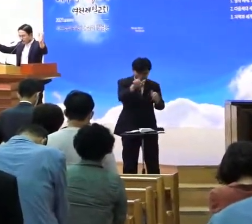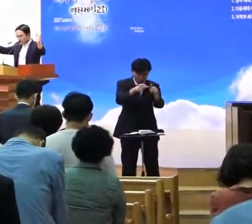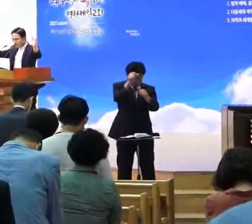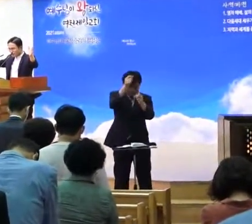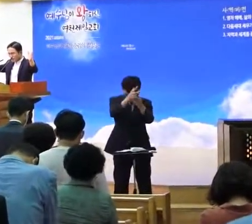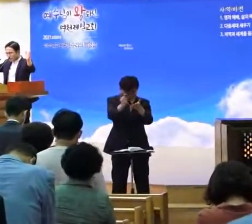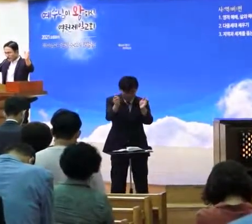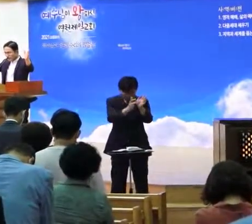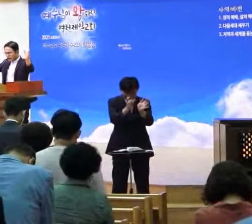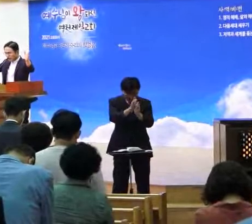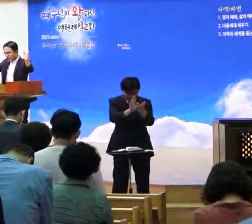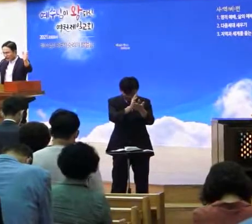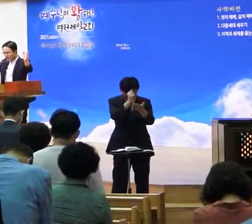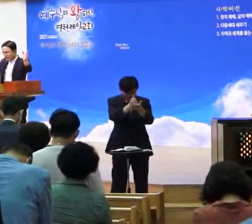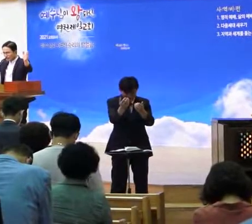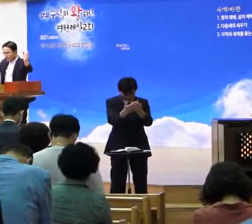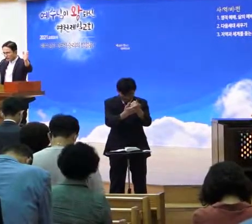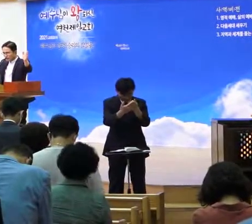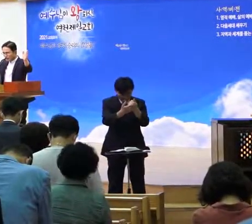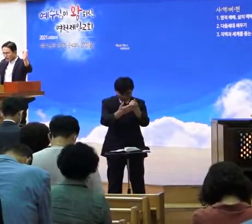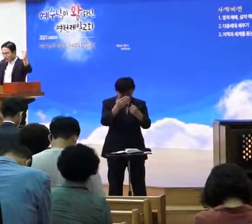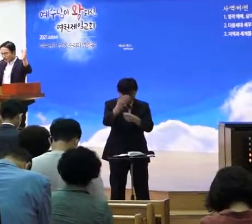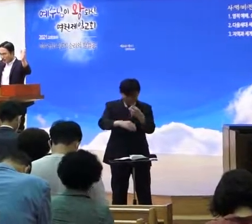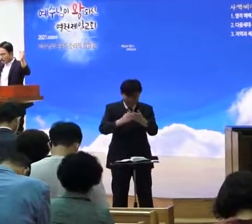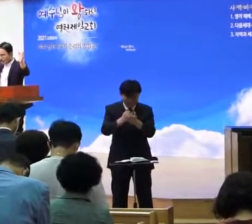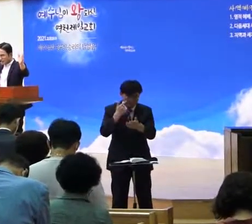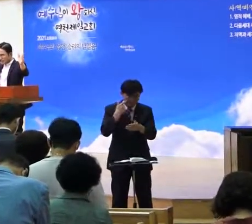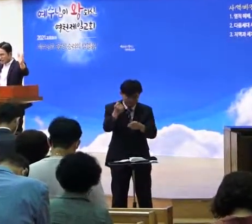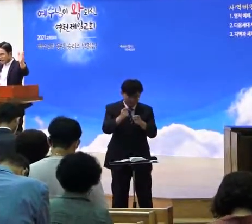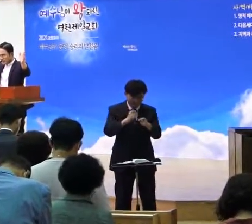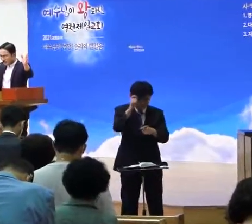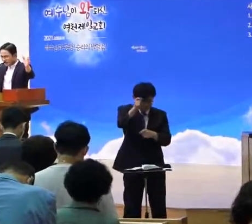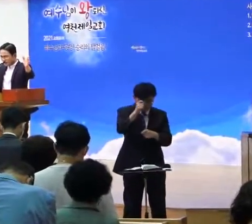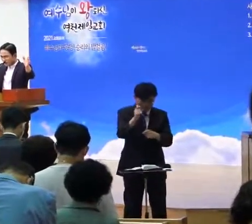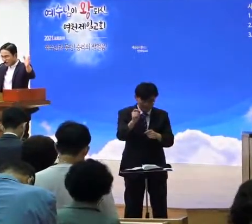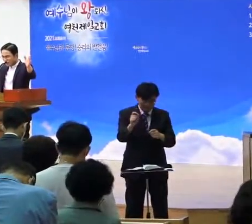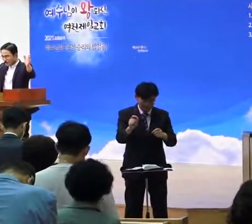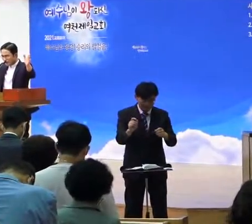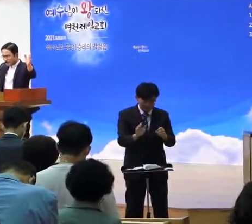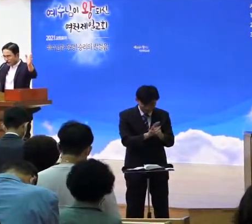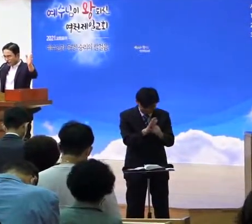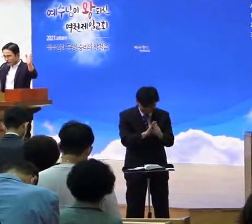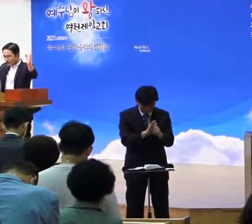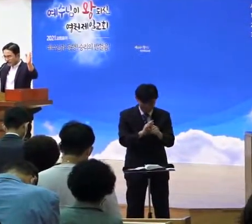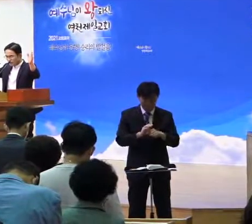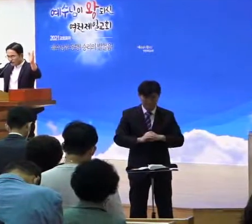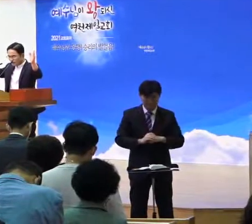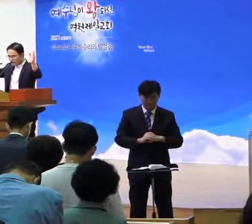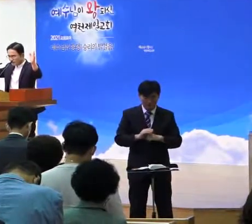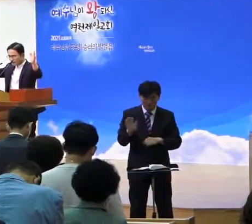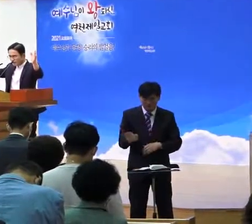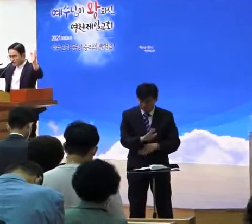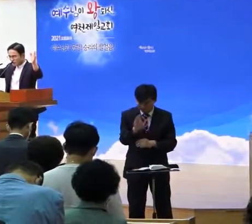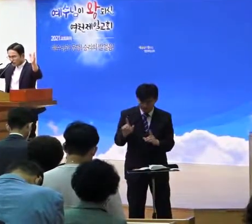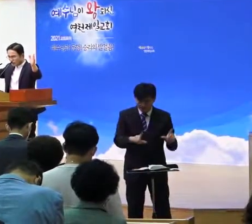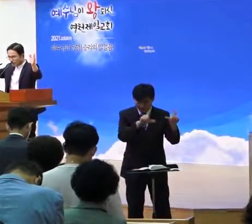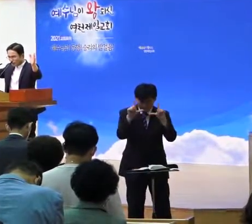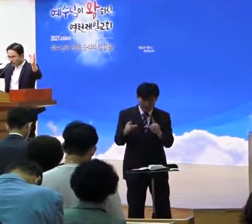구주 예수 그리스도의 은혜와 하나님 아버지의 영원하신 사랑하심과 우리의 삶에 함께